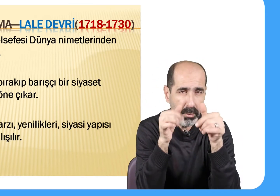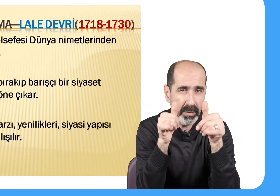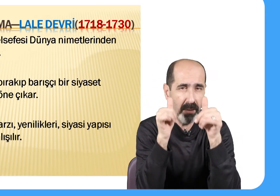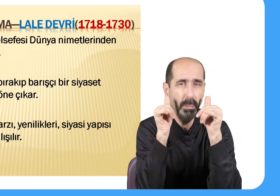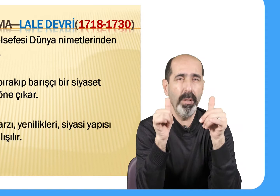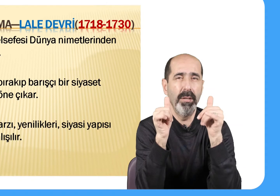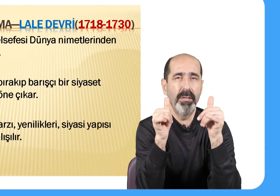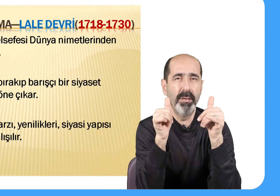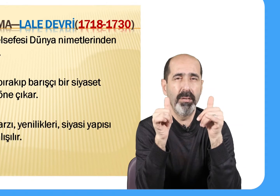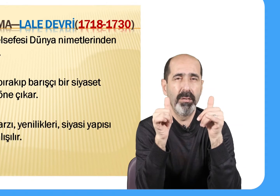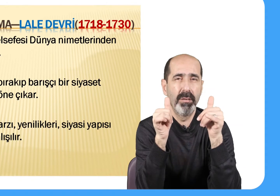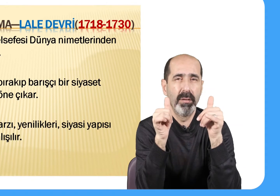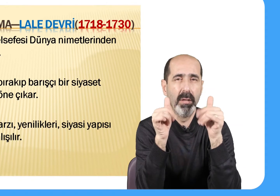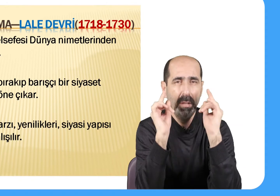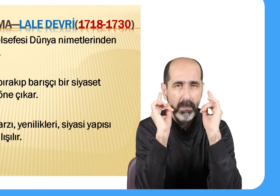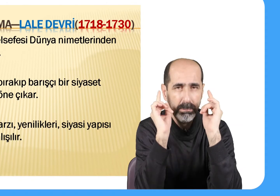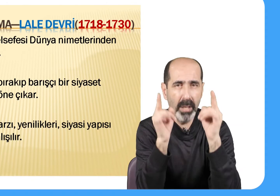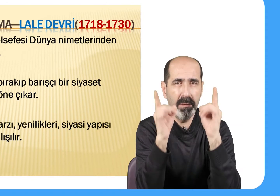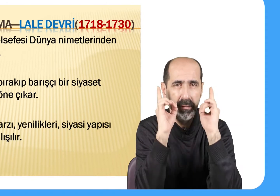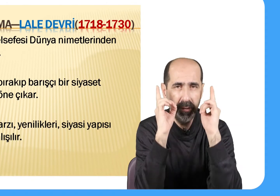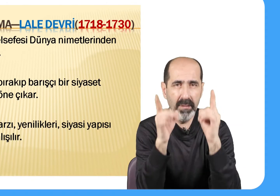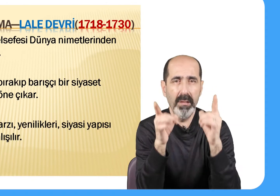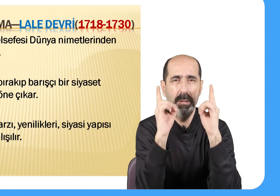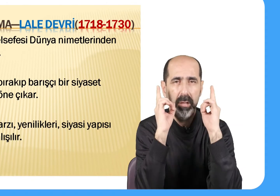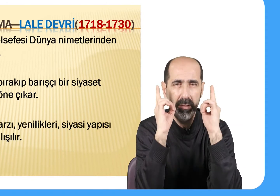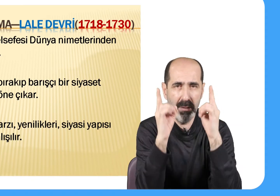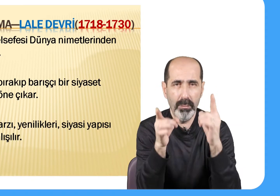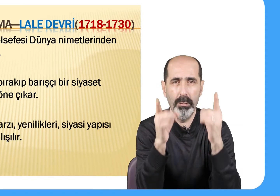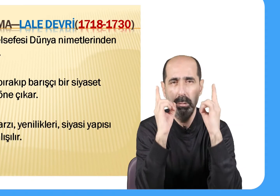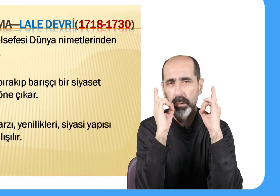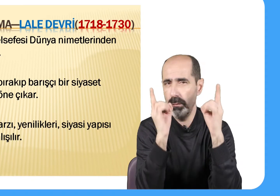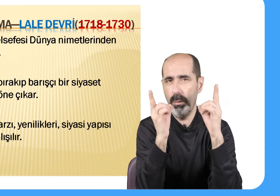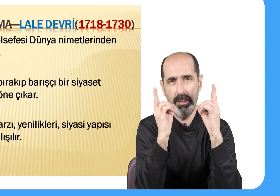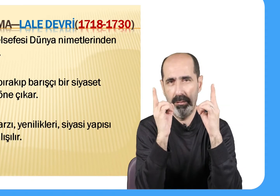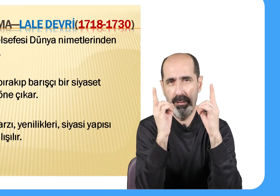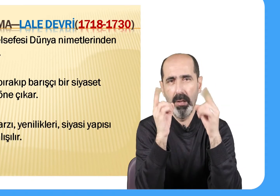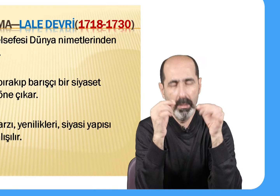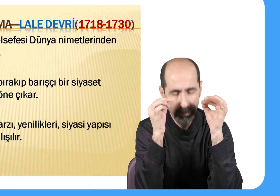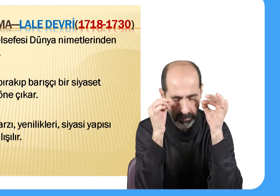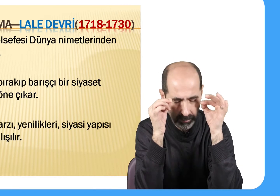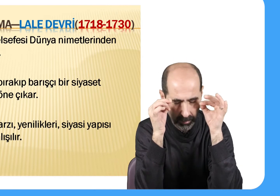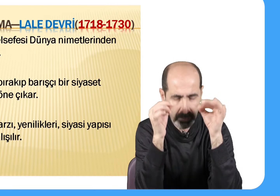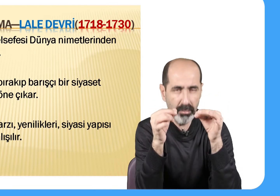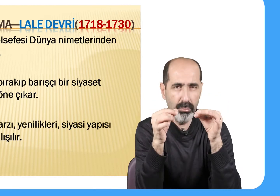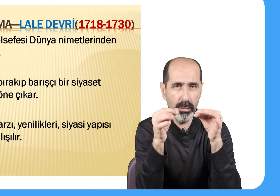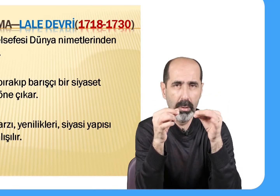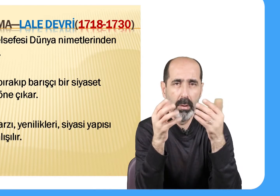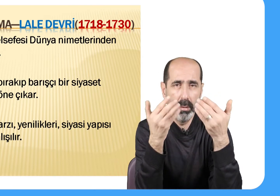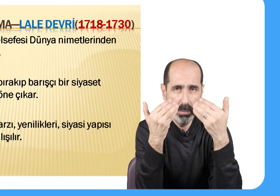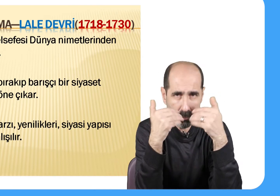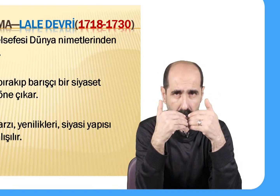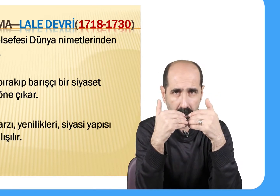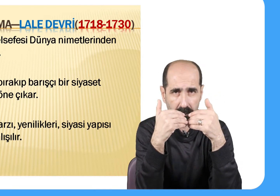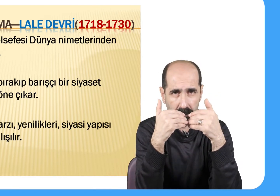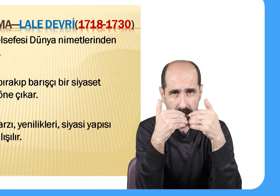Bunları nasıl öğrenirsiniz batı nasıl bir hayat sürüyor nasıl öğrenirsiniz Batın nasıl yaşıyor